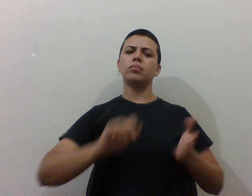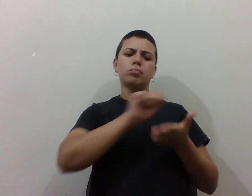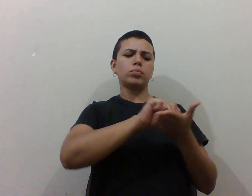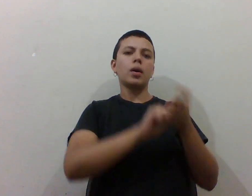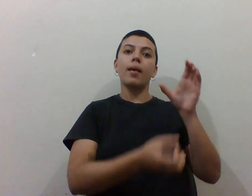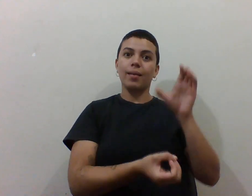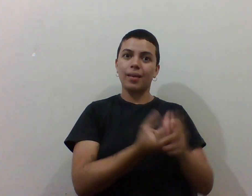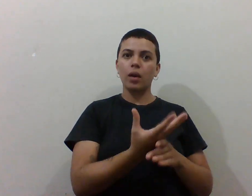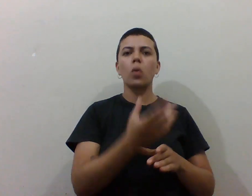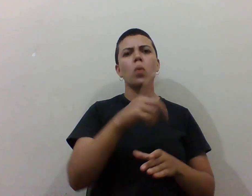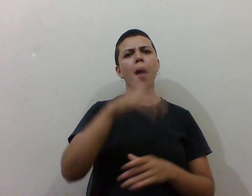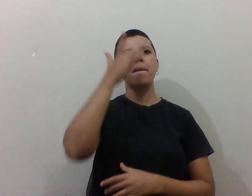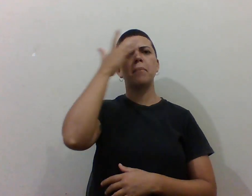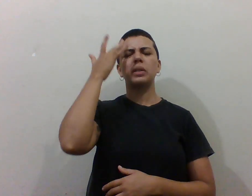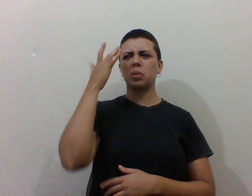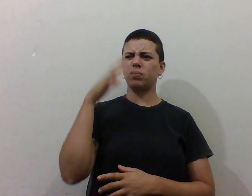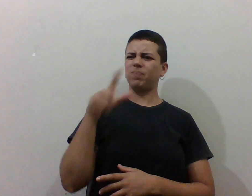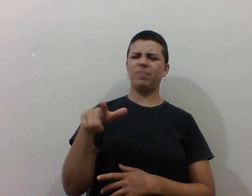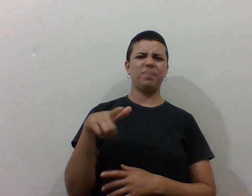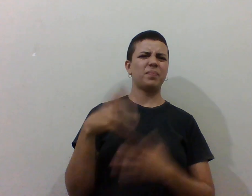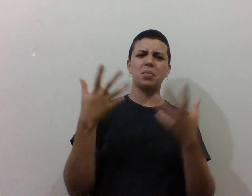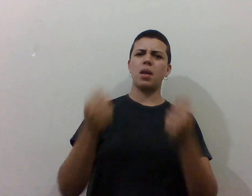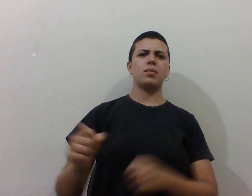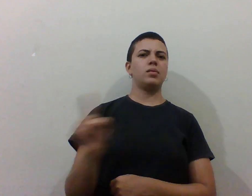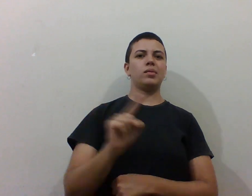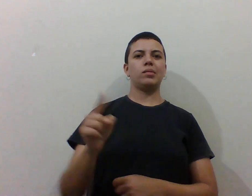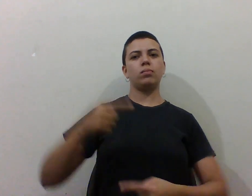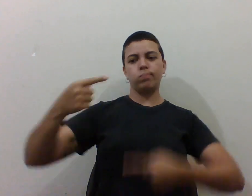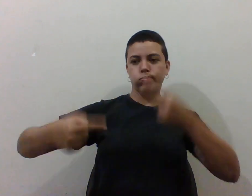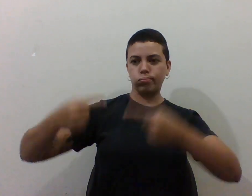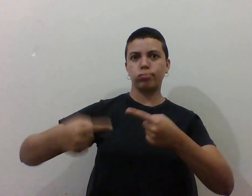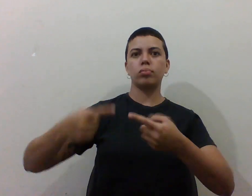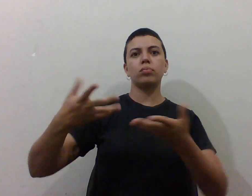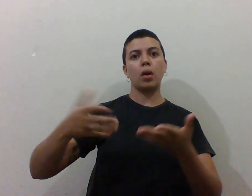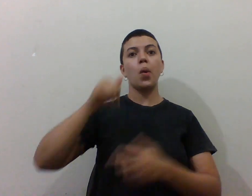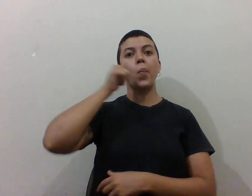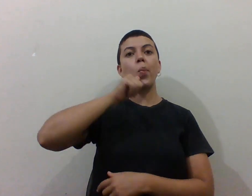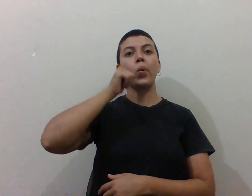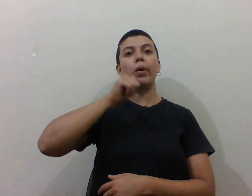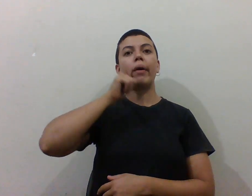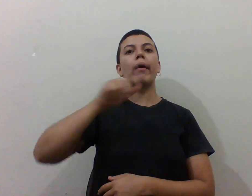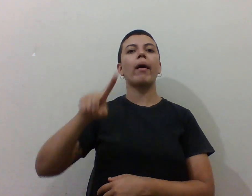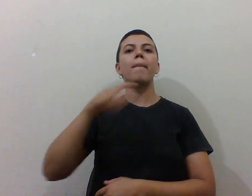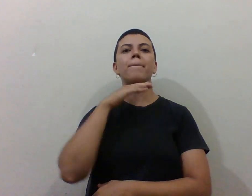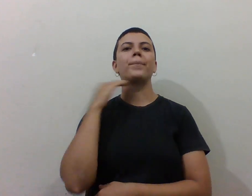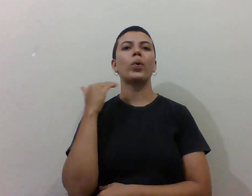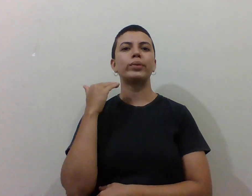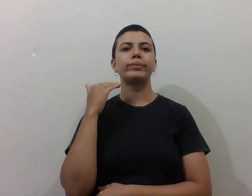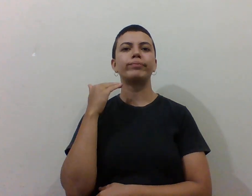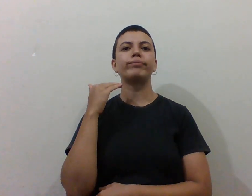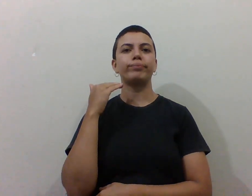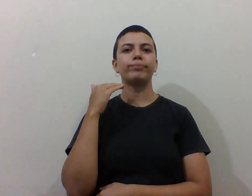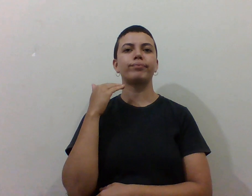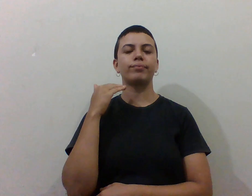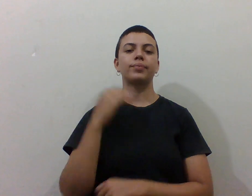por óbvio, muita resistência e indignação e a Olímpia acabou ali sendo condenada a morte. Então, acho que esse pedacinho da história